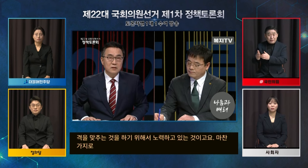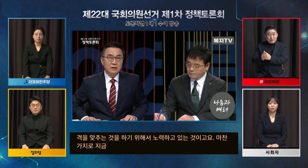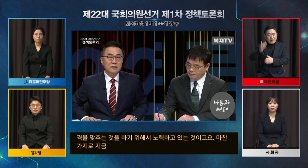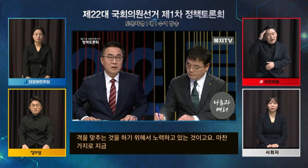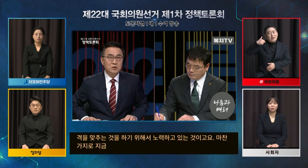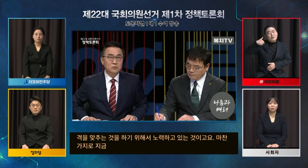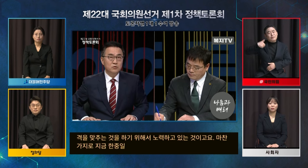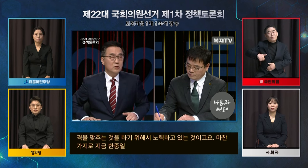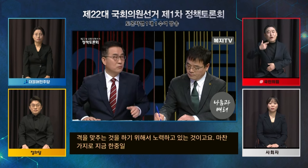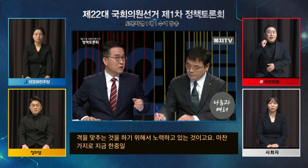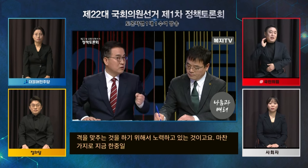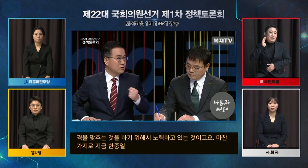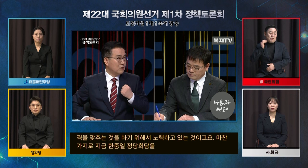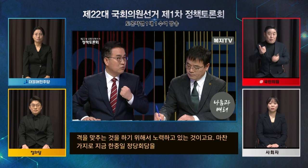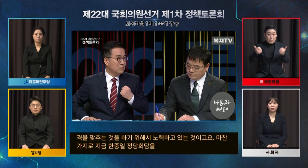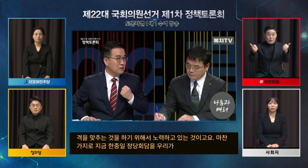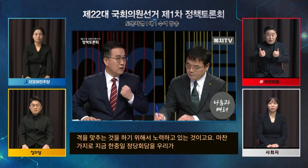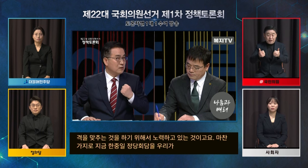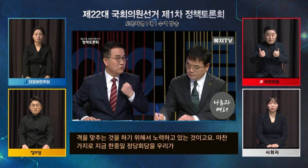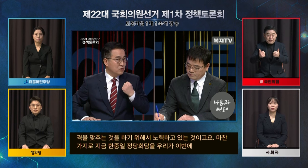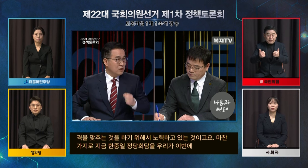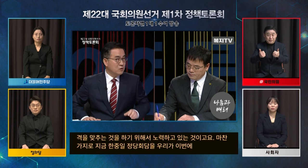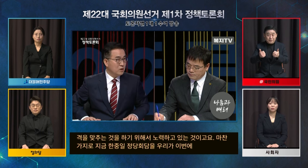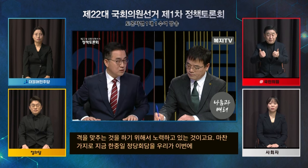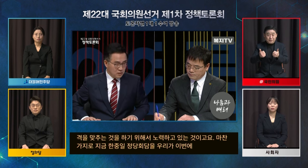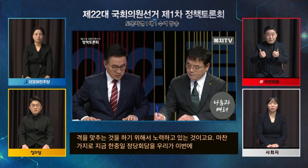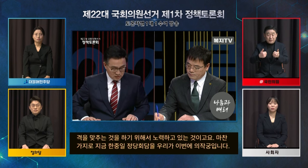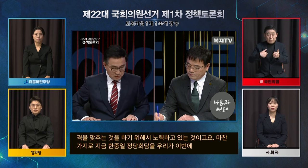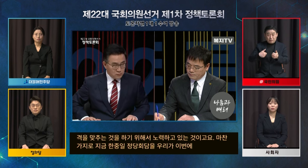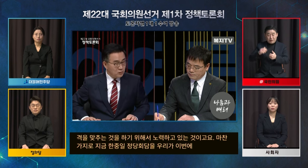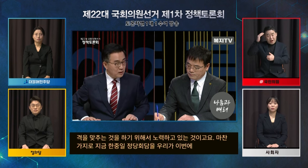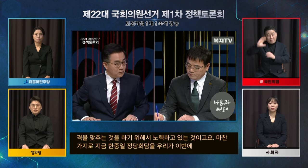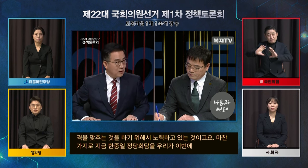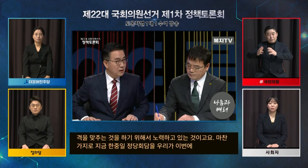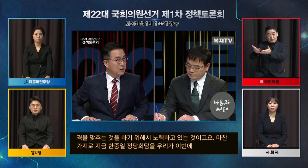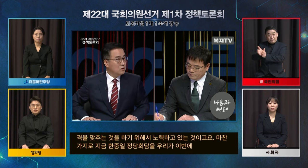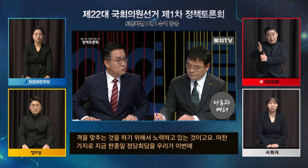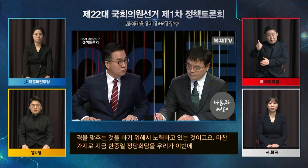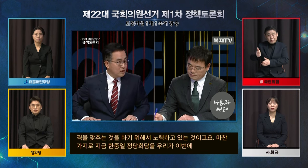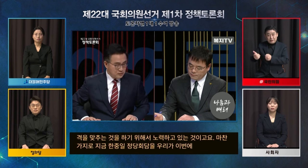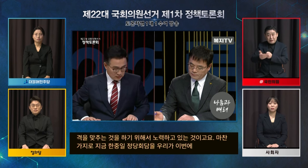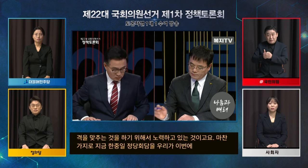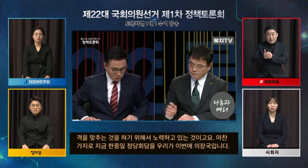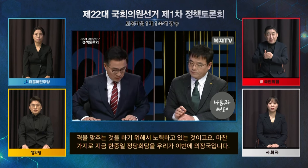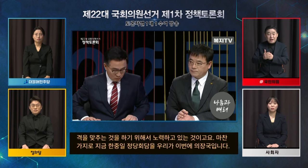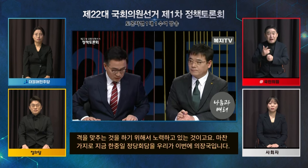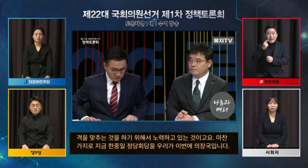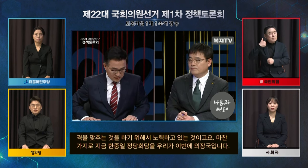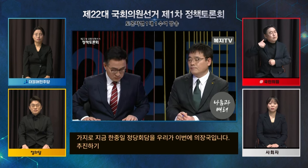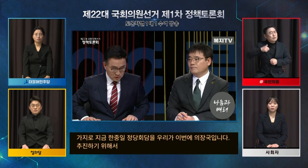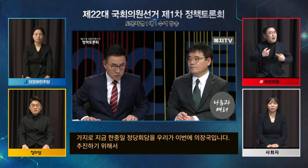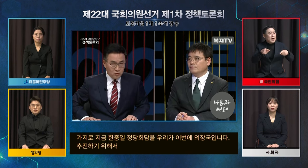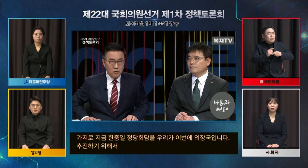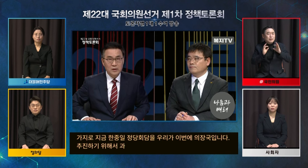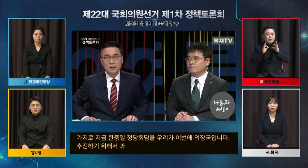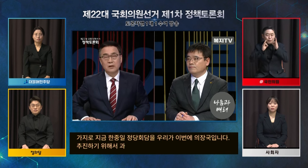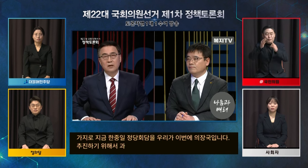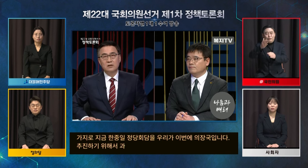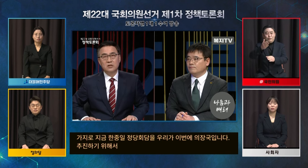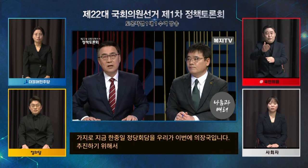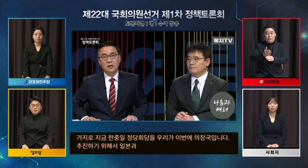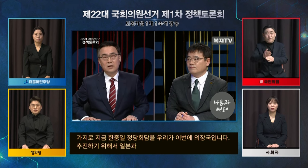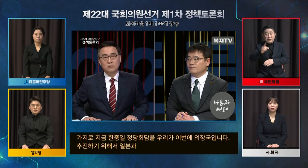정상회담을 우리가 이번에는 의장국입니다. 추진하기 위해서 지금 일본과 함께 중국의 상대로 노력하고 있다는 말씀드리고